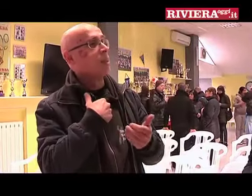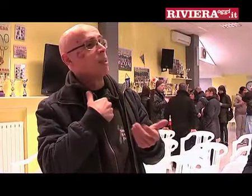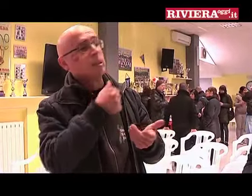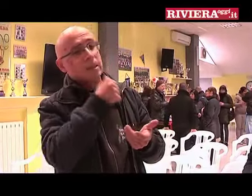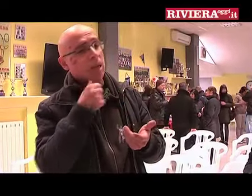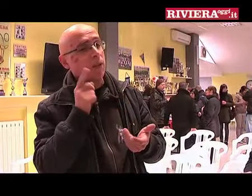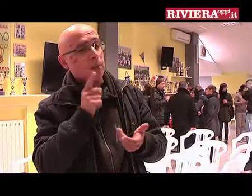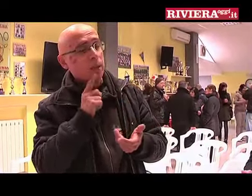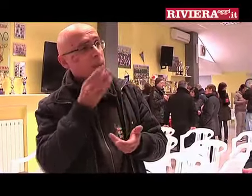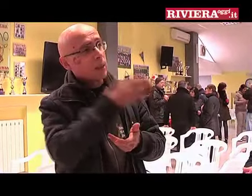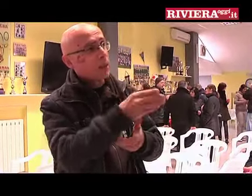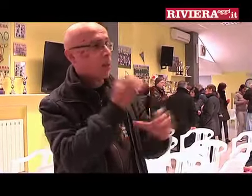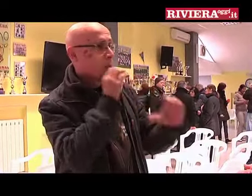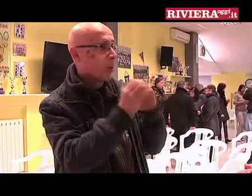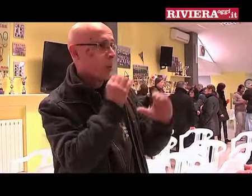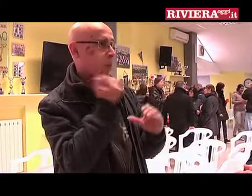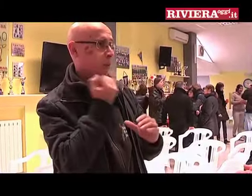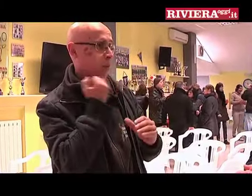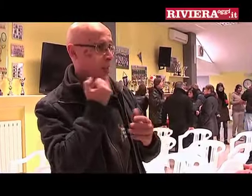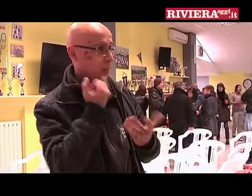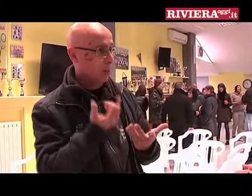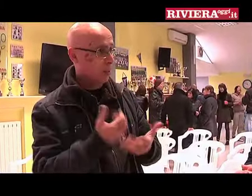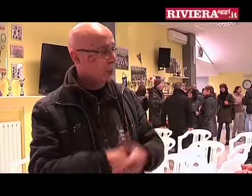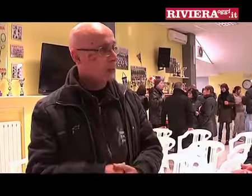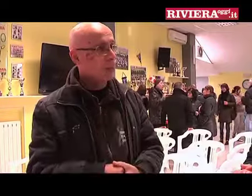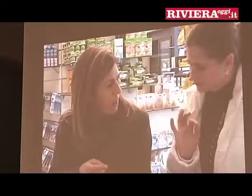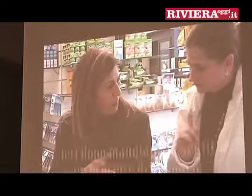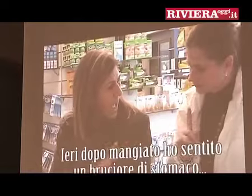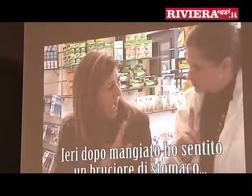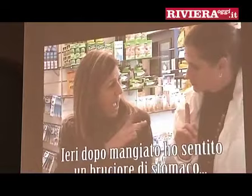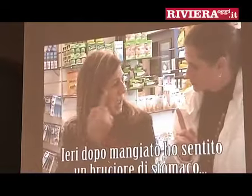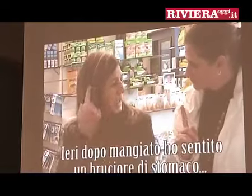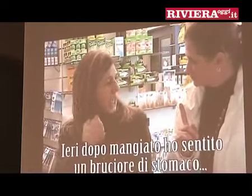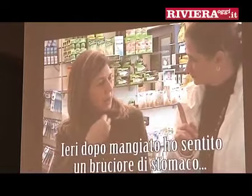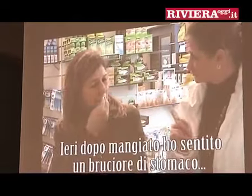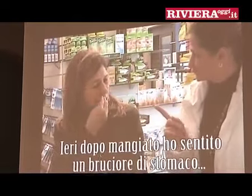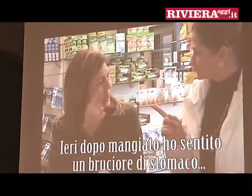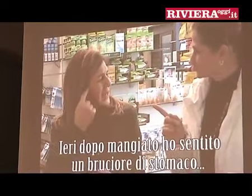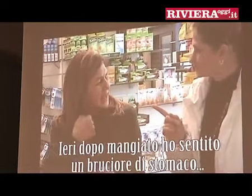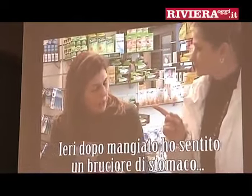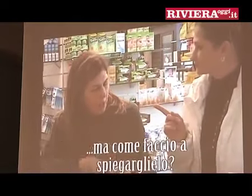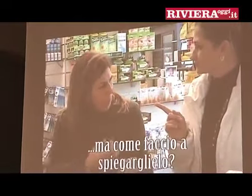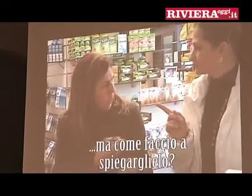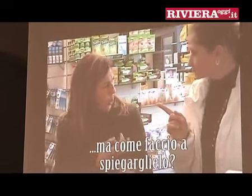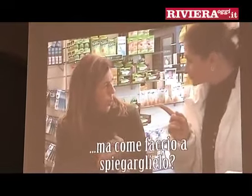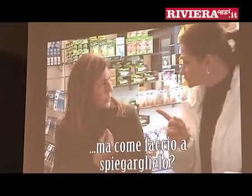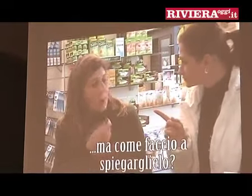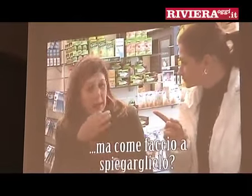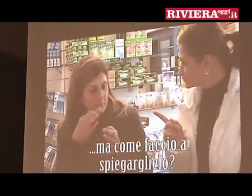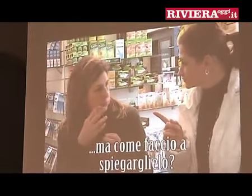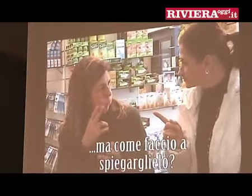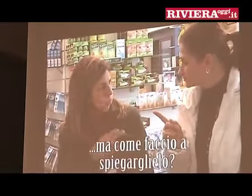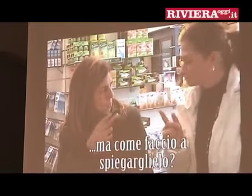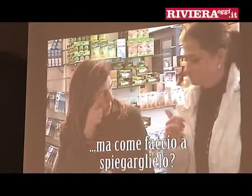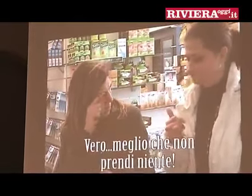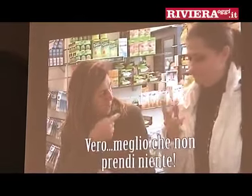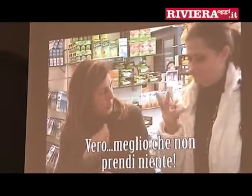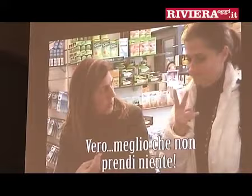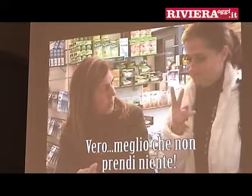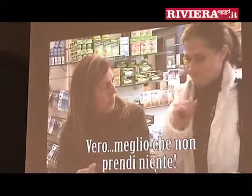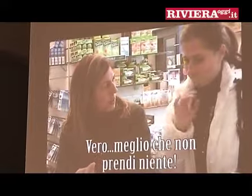Allora, la finalità principale è far conoscere il mondo dei sordi agli udenti e facilitare la comunicazione